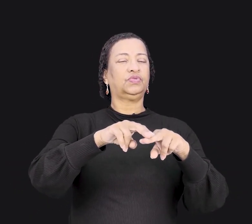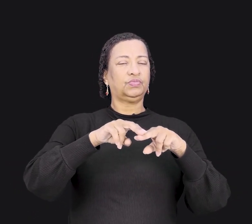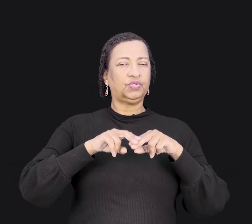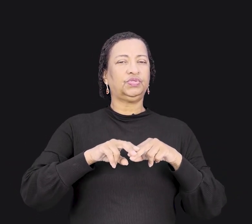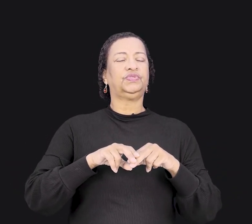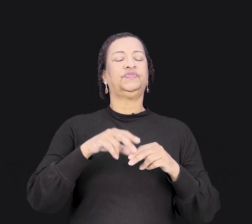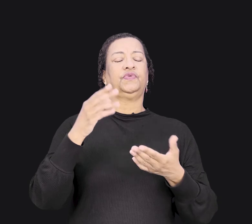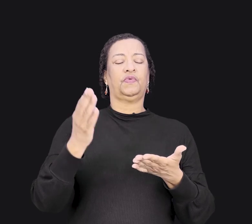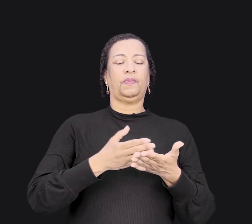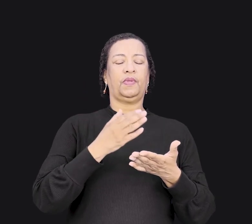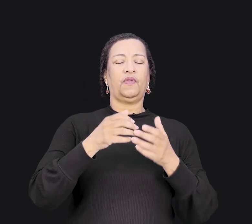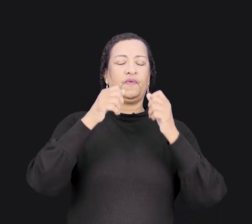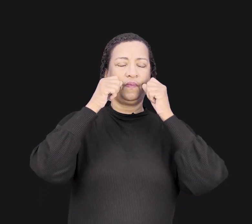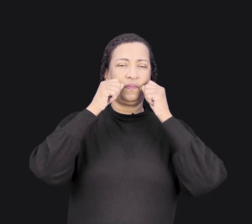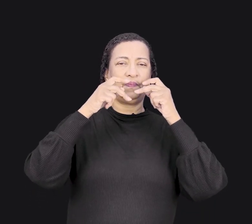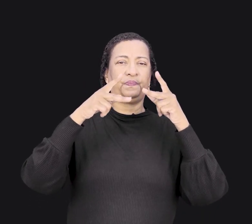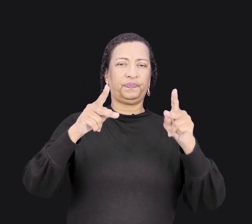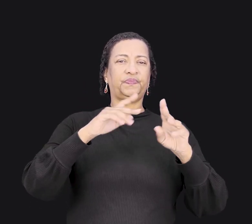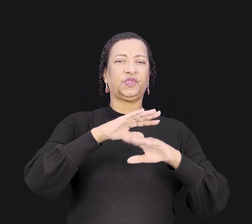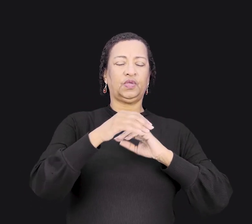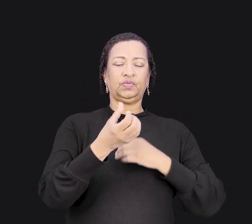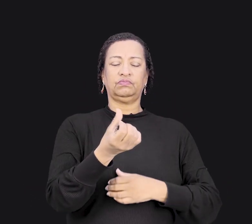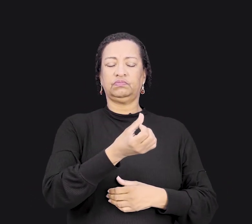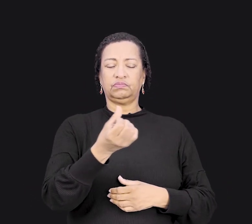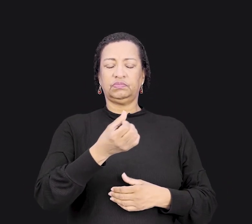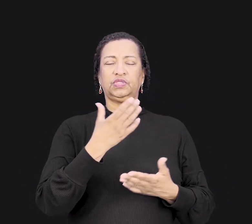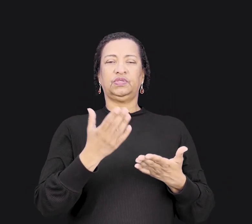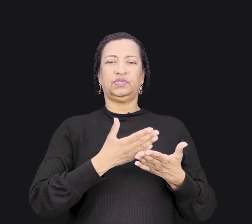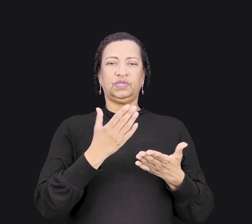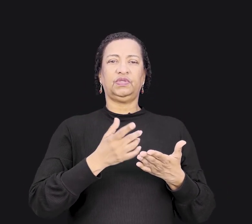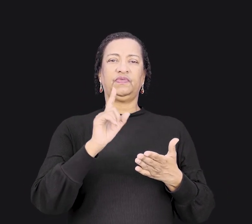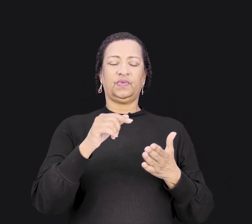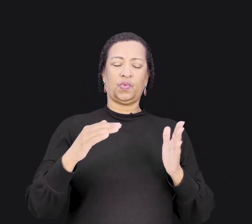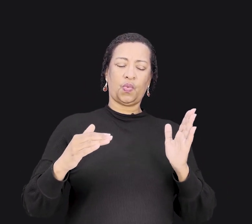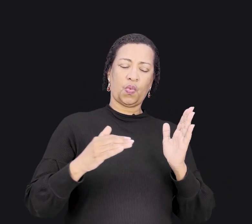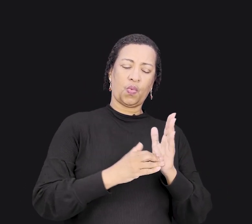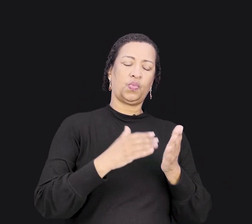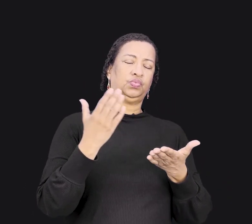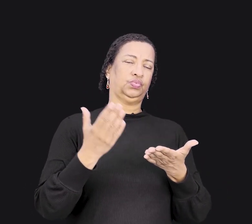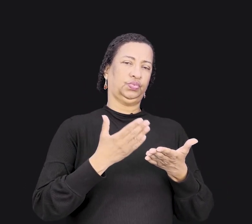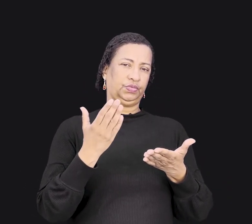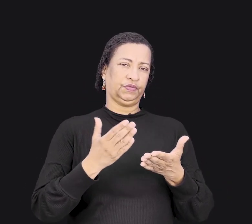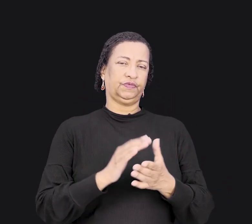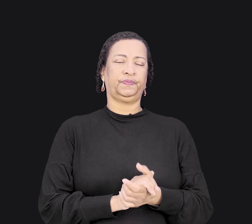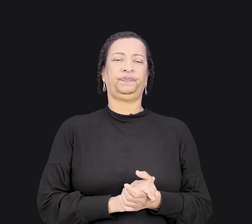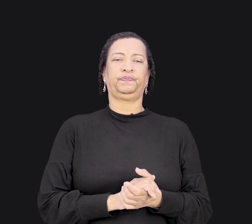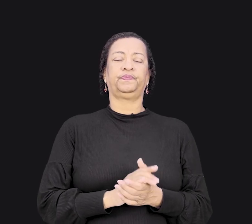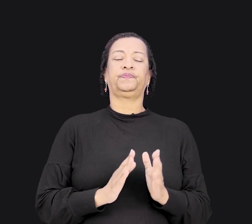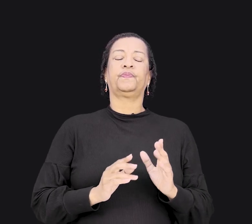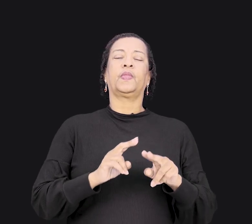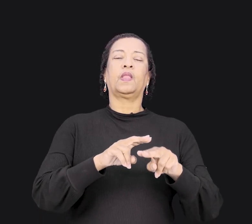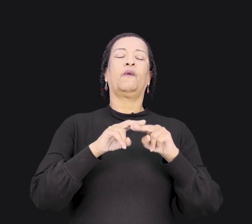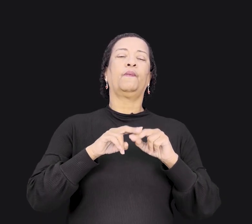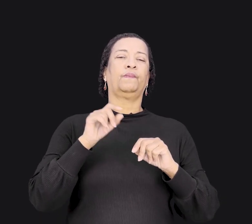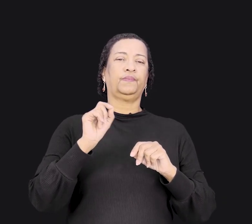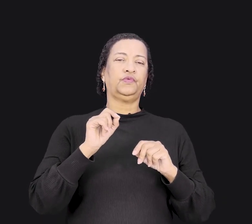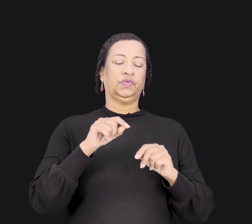entre todos os 66 livros da Bíblia, ter sido colocado como último livro. Uma das razões é que este é o livro